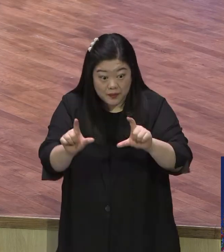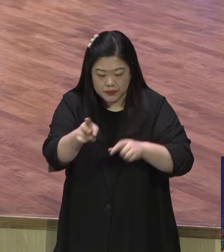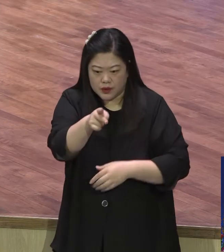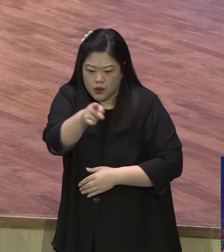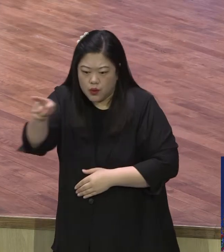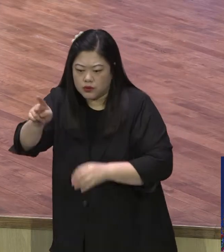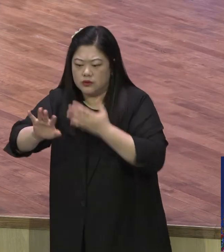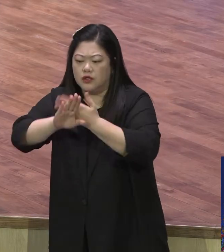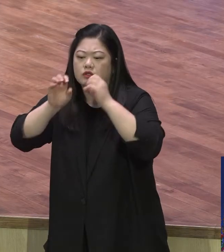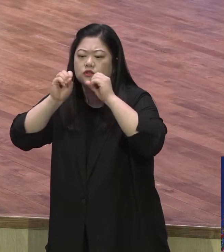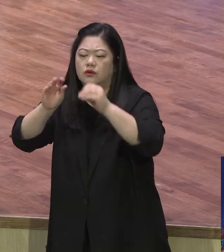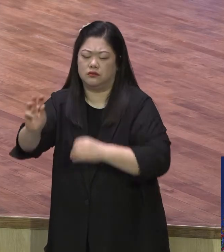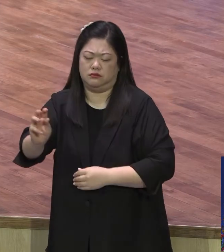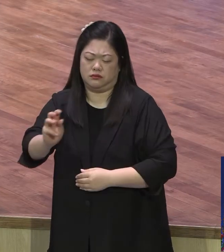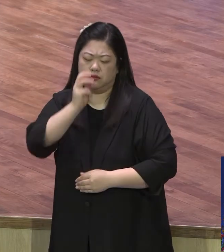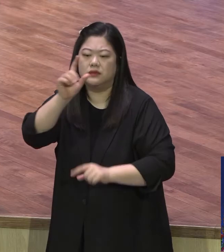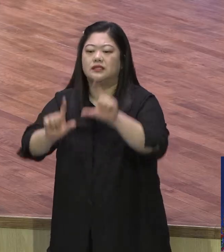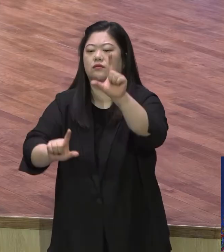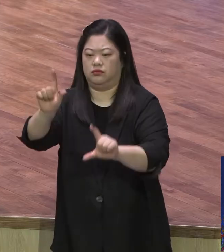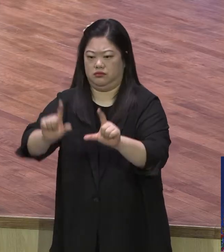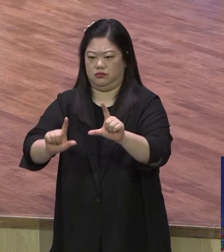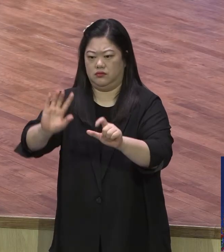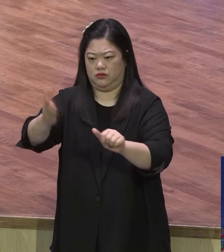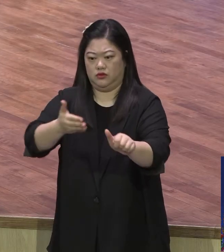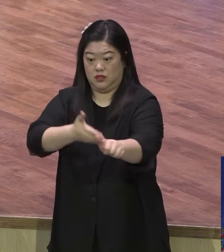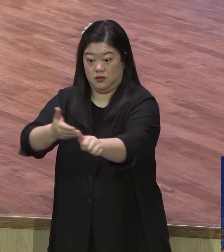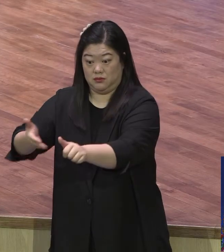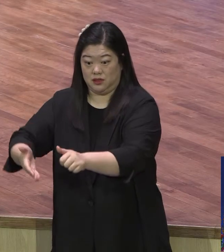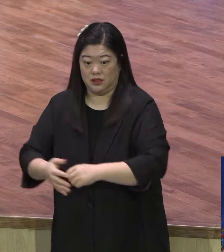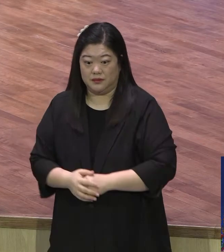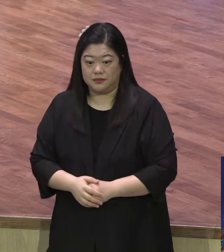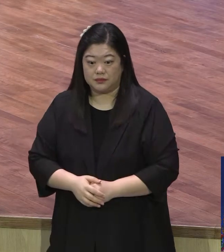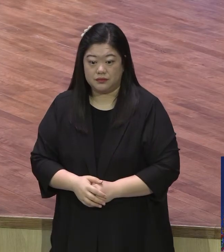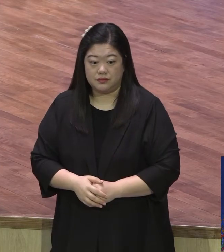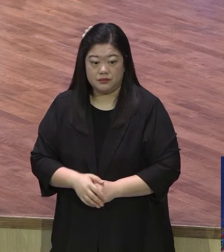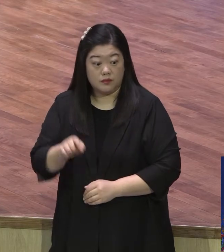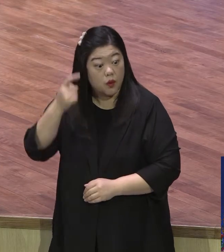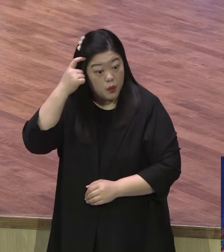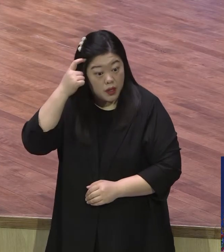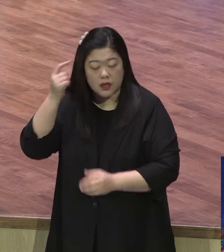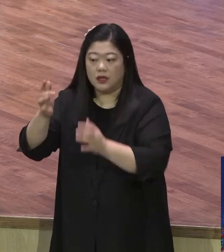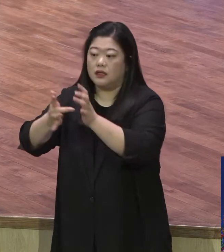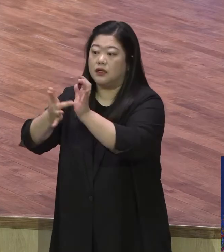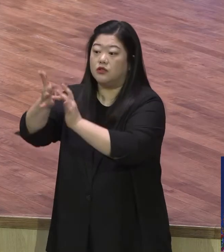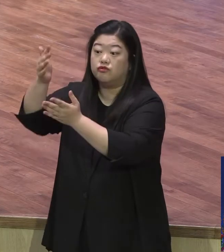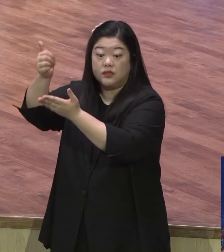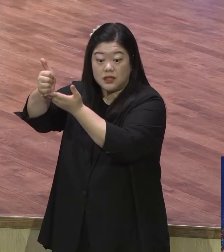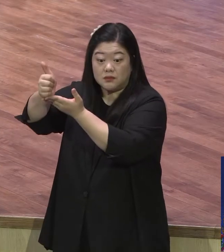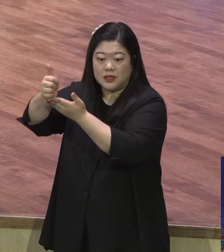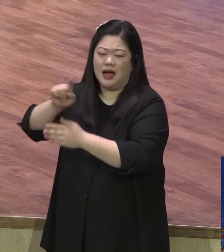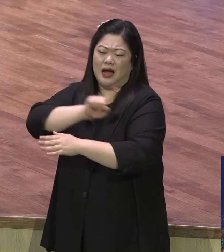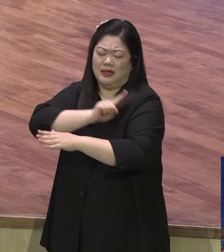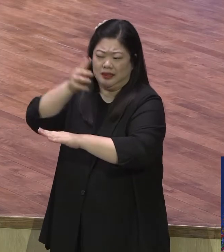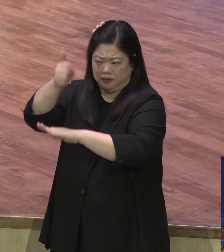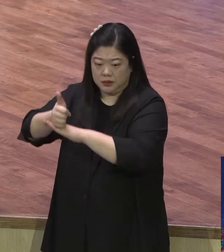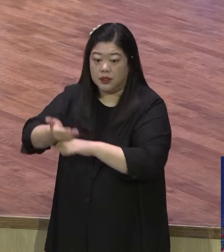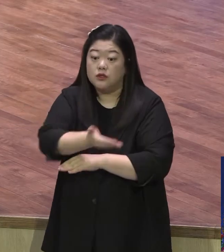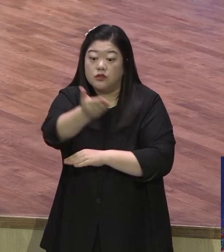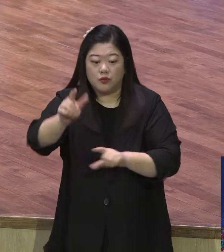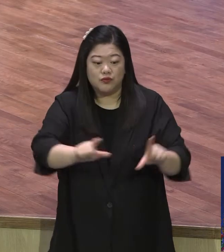성교 작품이 만드는 삶이 시작되어야 해요. 이것이 예수님께서 우리의 지상에 사는 동안에